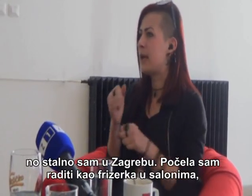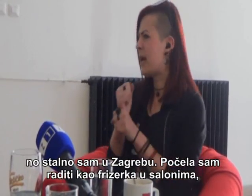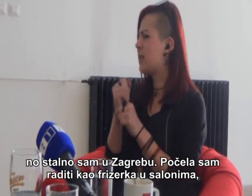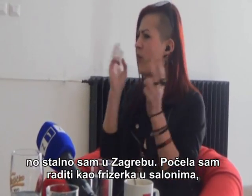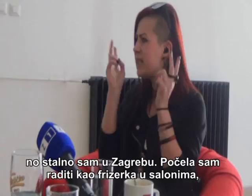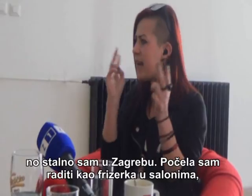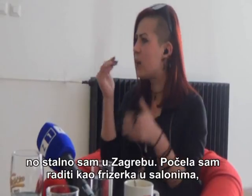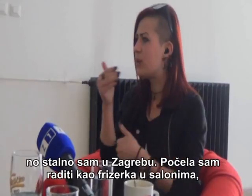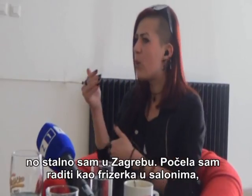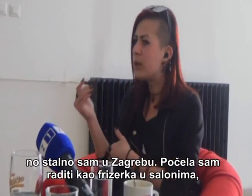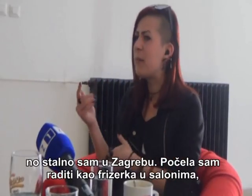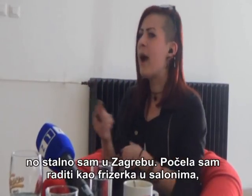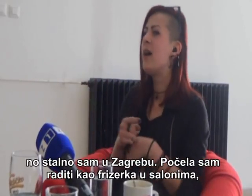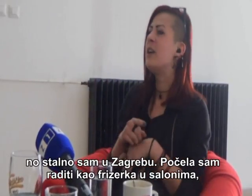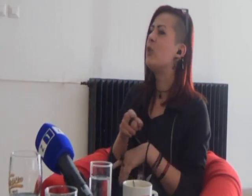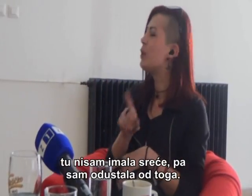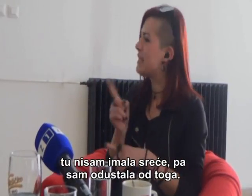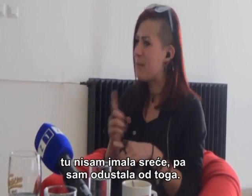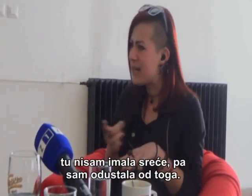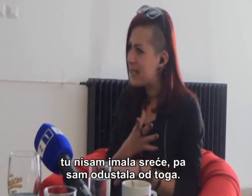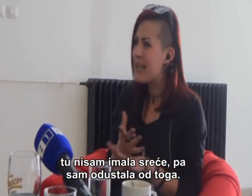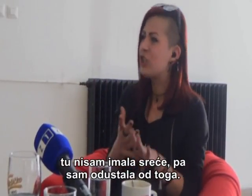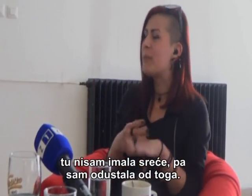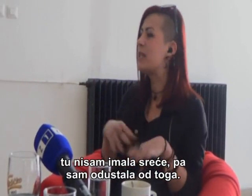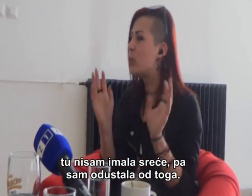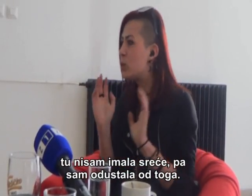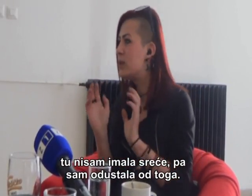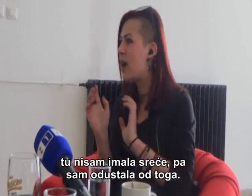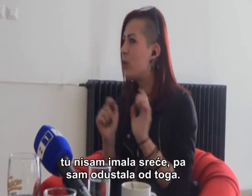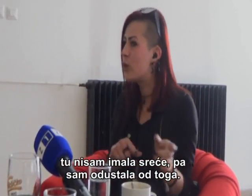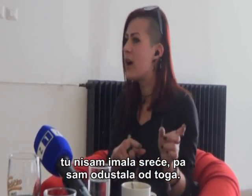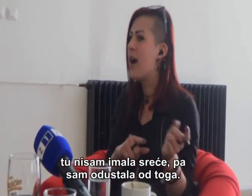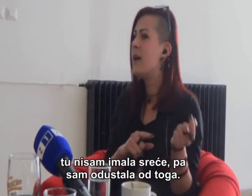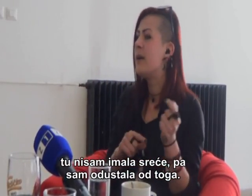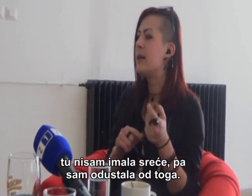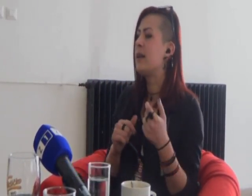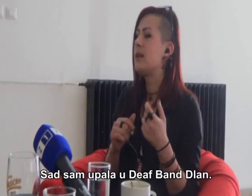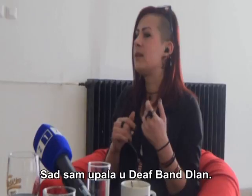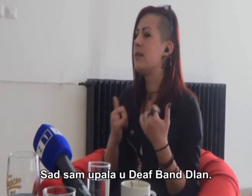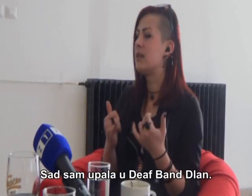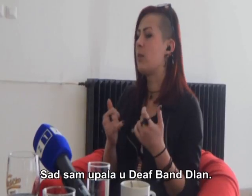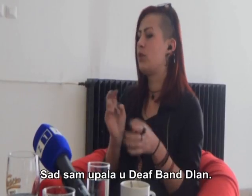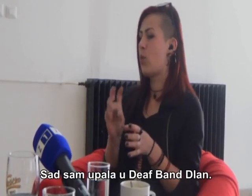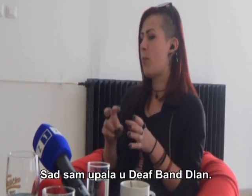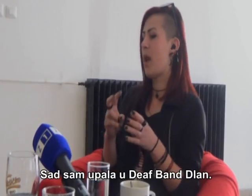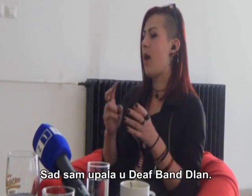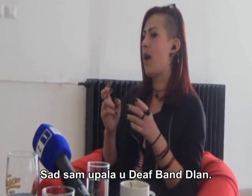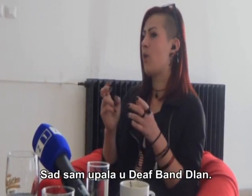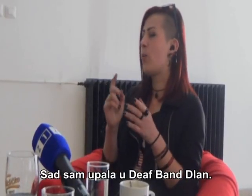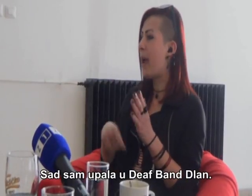radi konfidenta u talonima i prvi sam mala sestra, pa sam odustala od toga. I sad sam odustala u